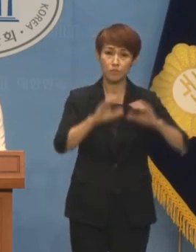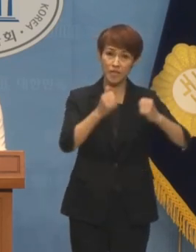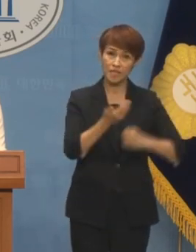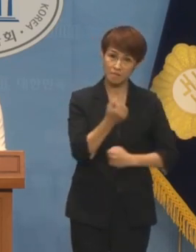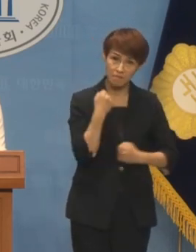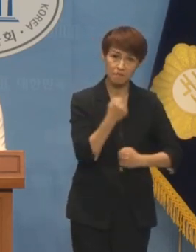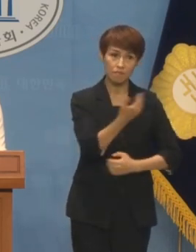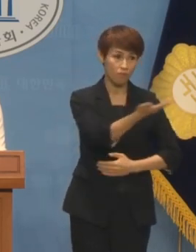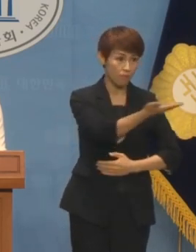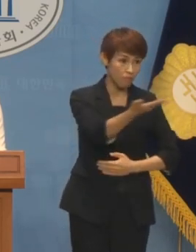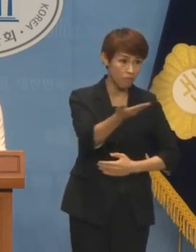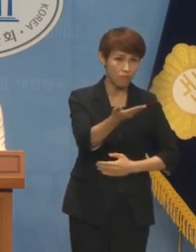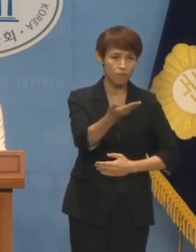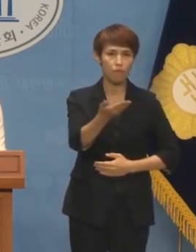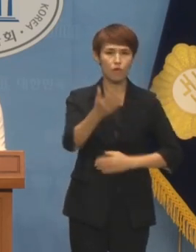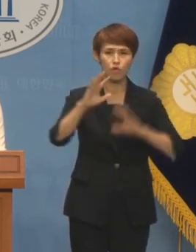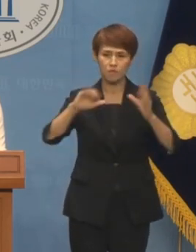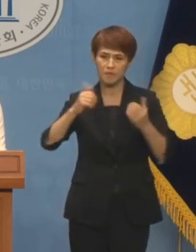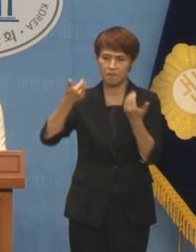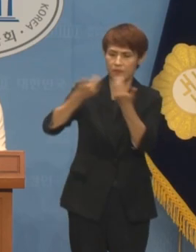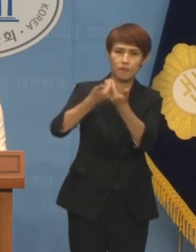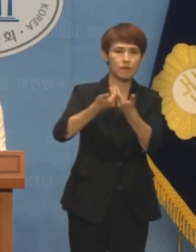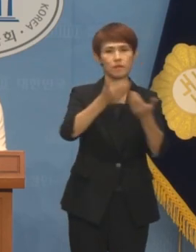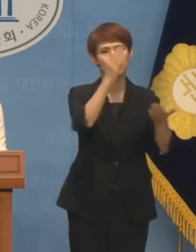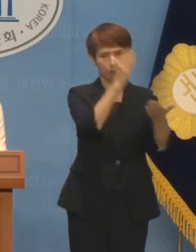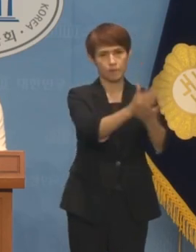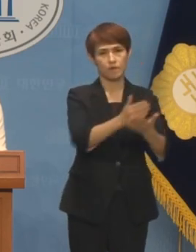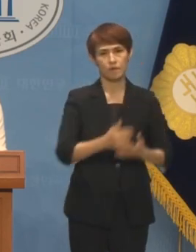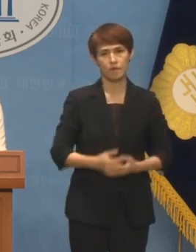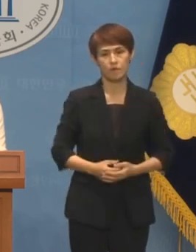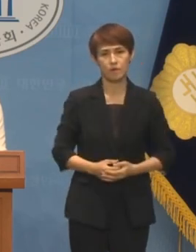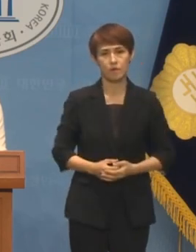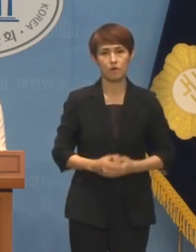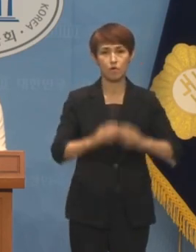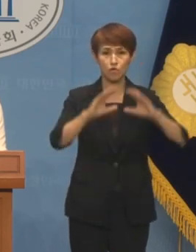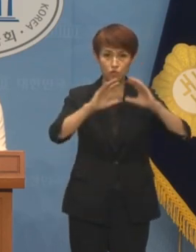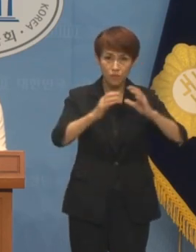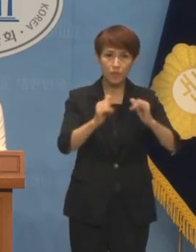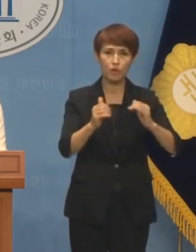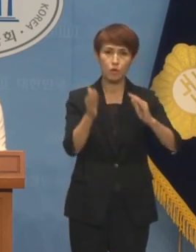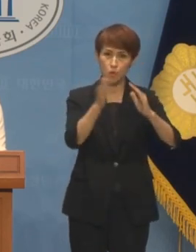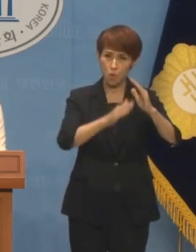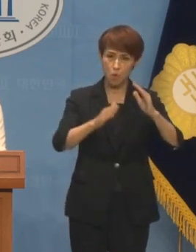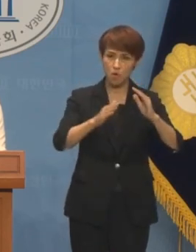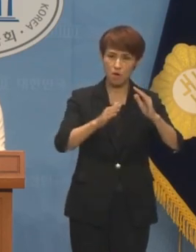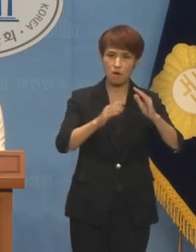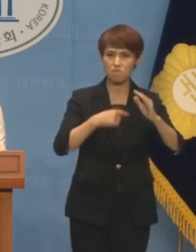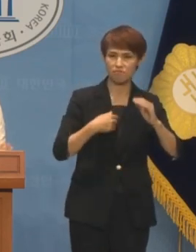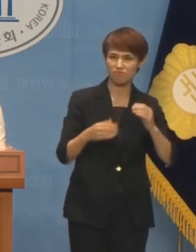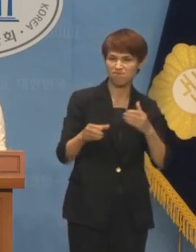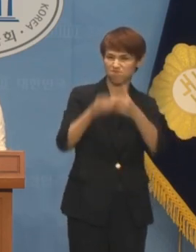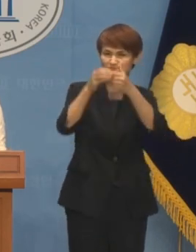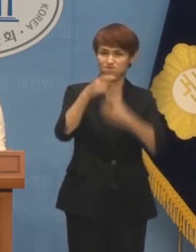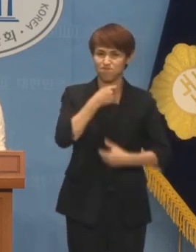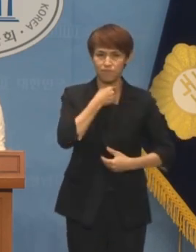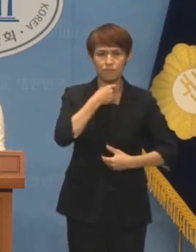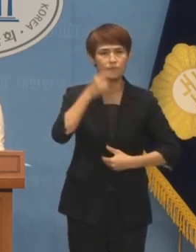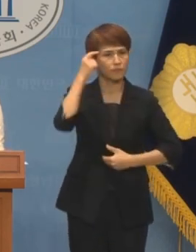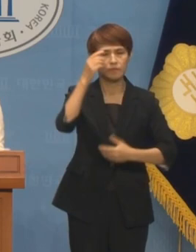국민의힘은 국민의 반대편에 서지 마십시오. 국민의 공적이 되길 자처하지 마십시오.